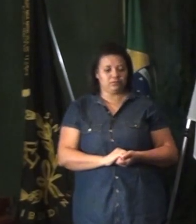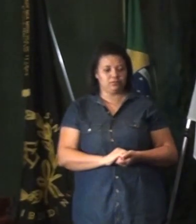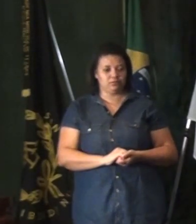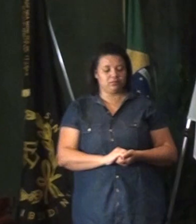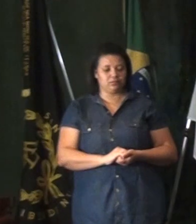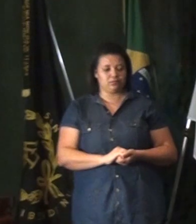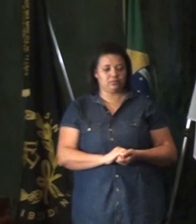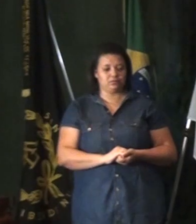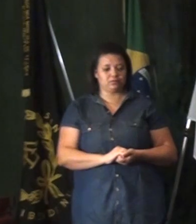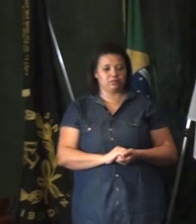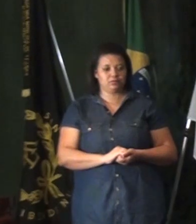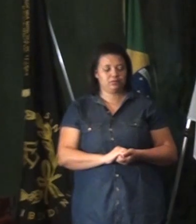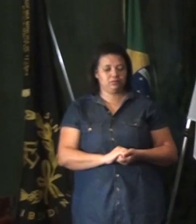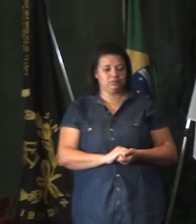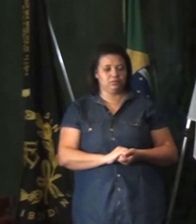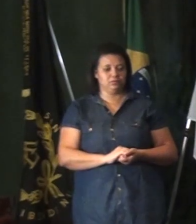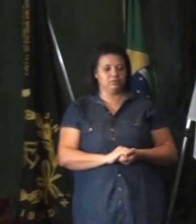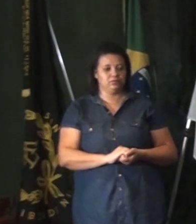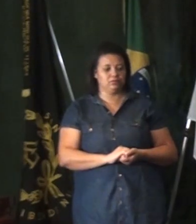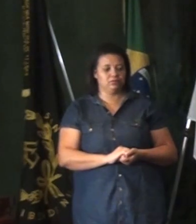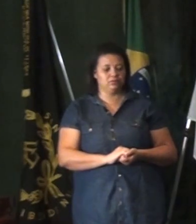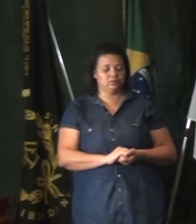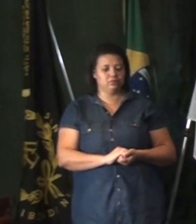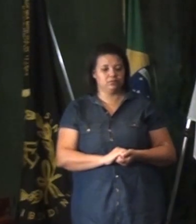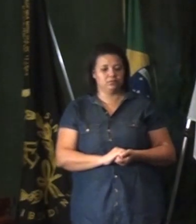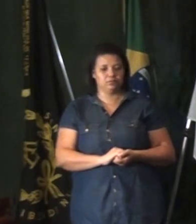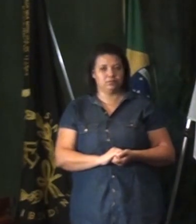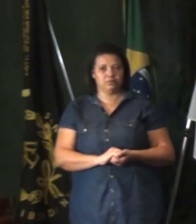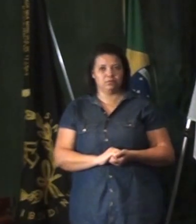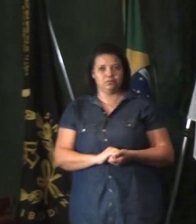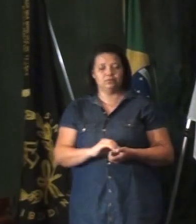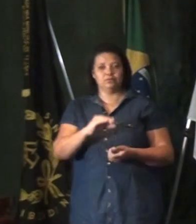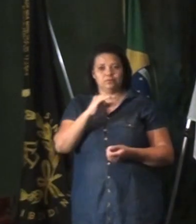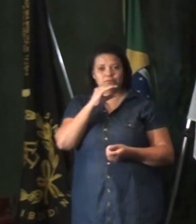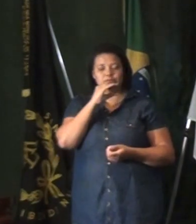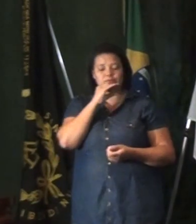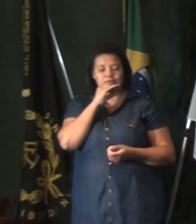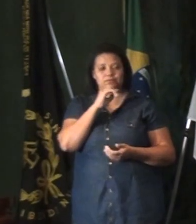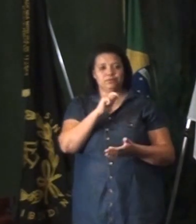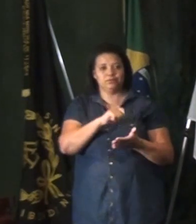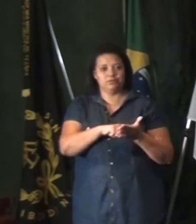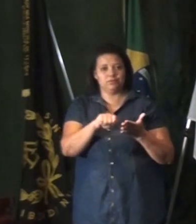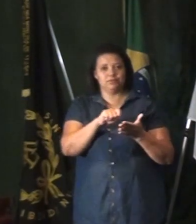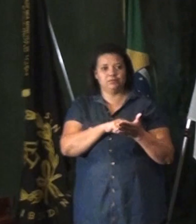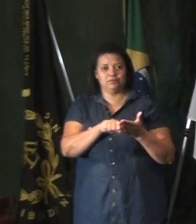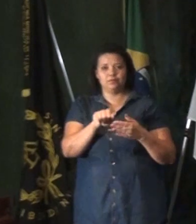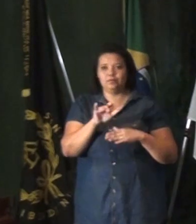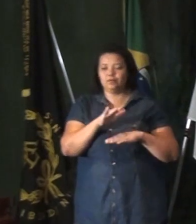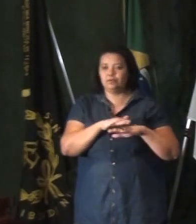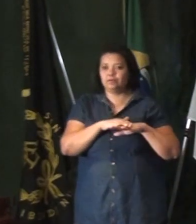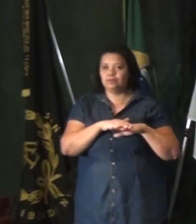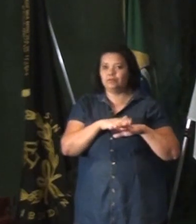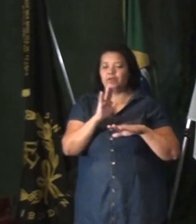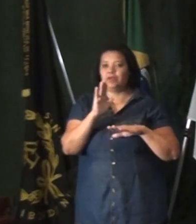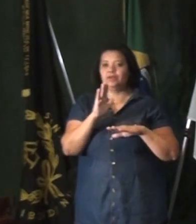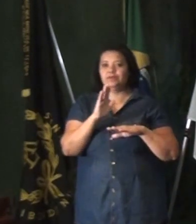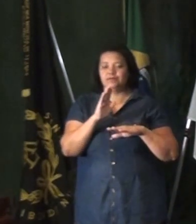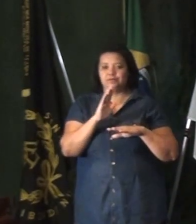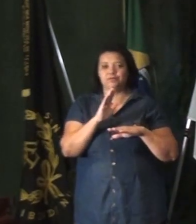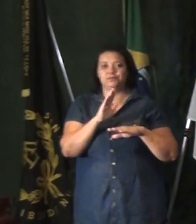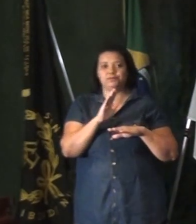Nessa situação, aí ele escreveu mais posta,